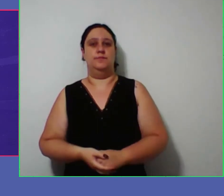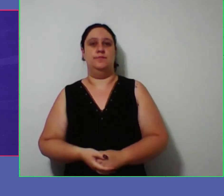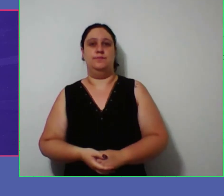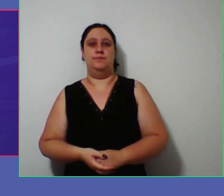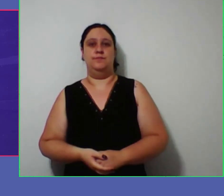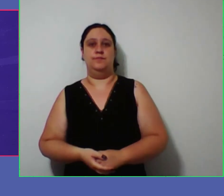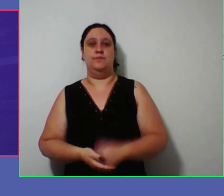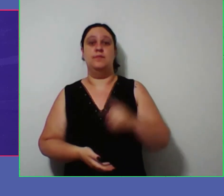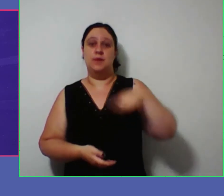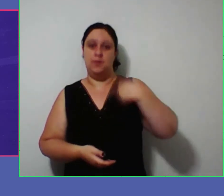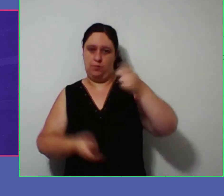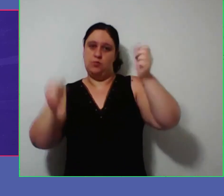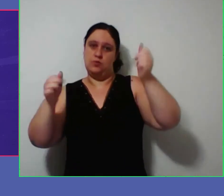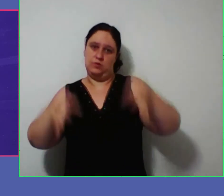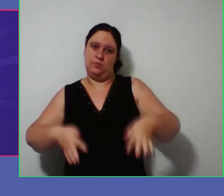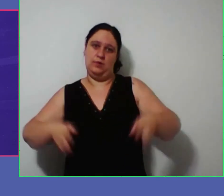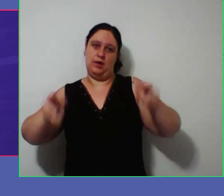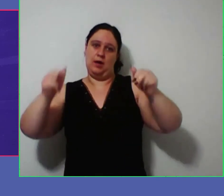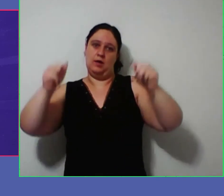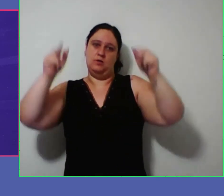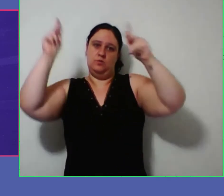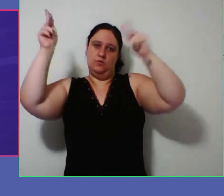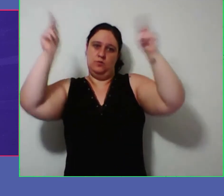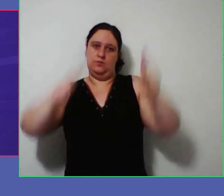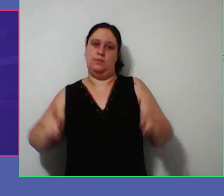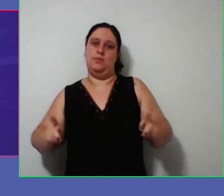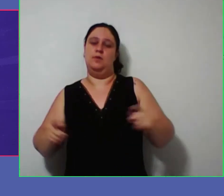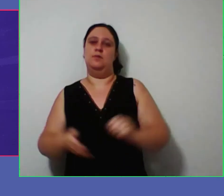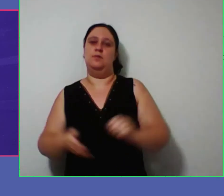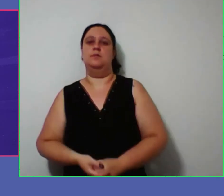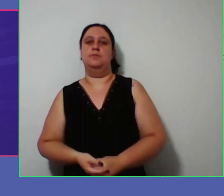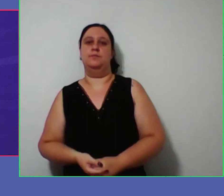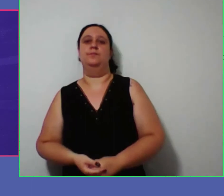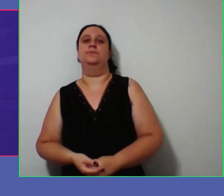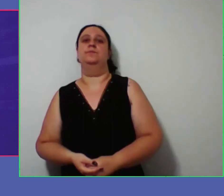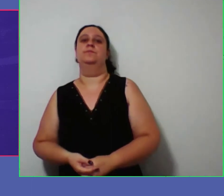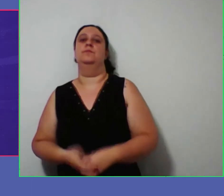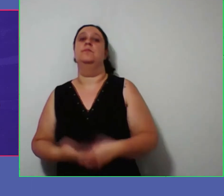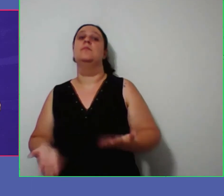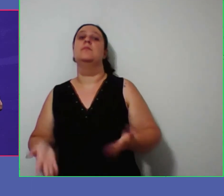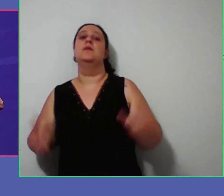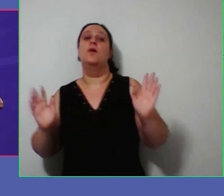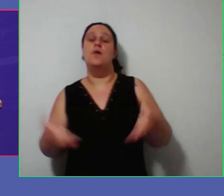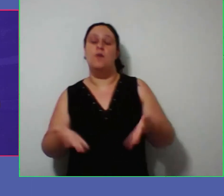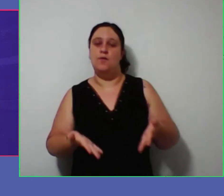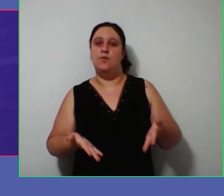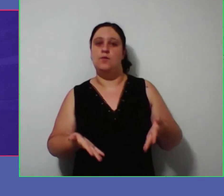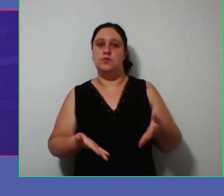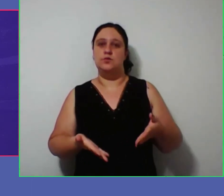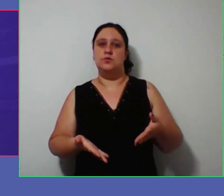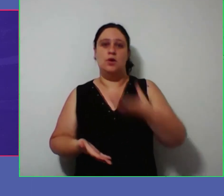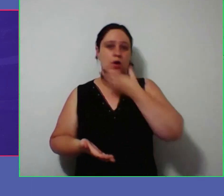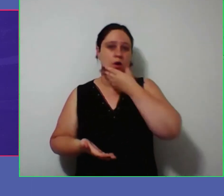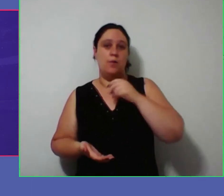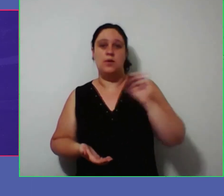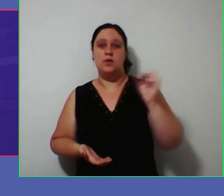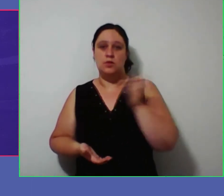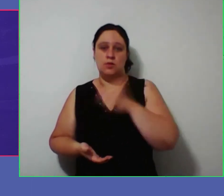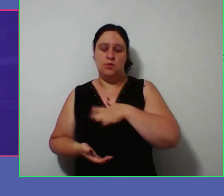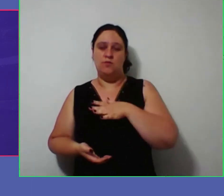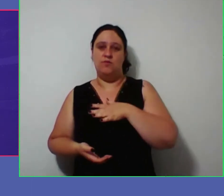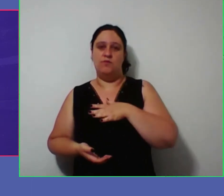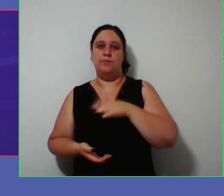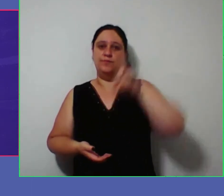Então, graças a Deus, irmãos, hoje, nesse novo homem, Deus quer que nós tiremos,